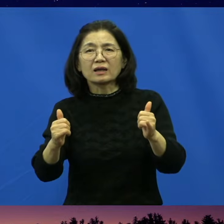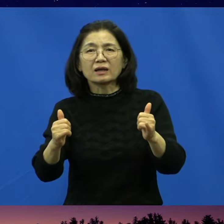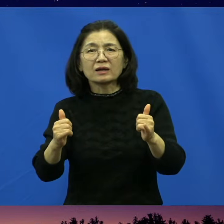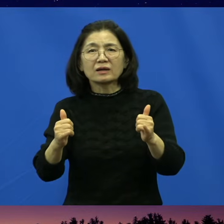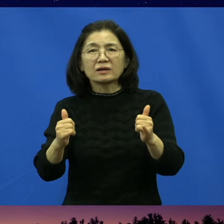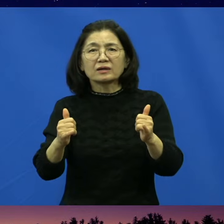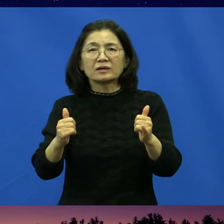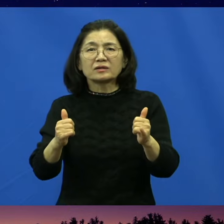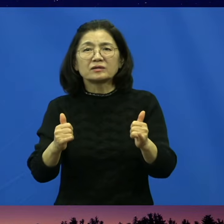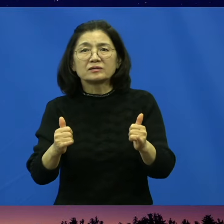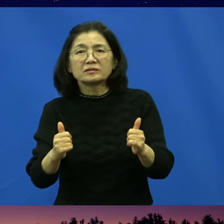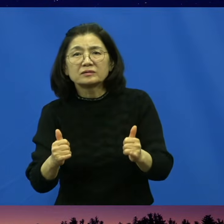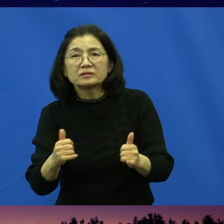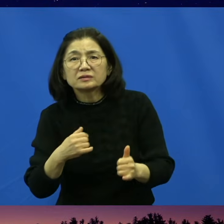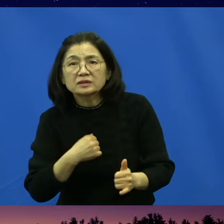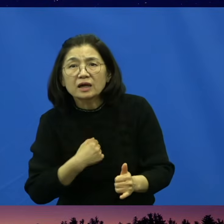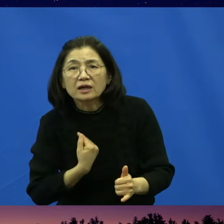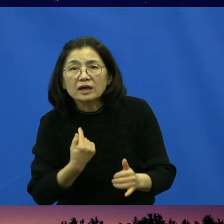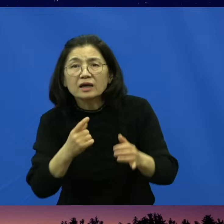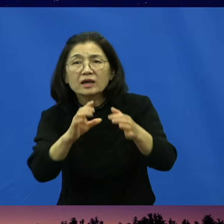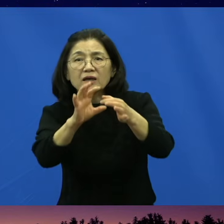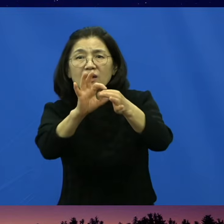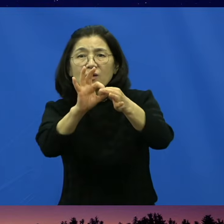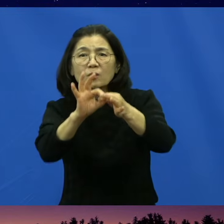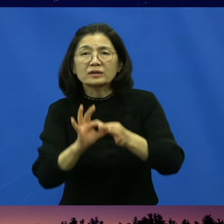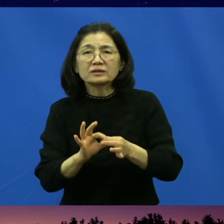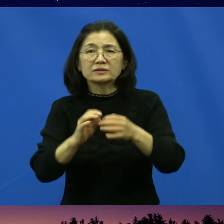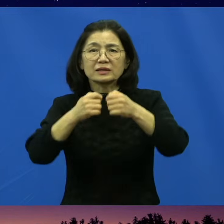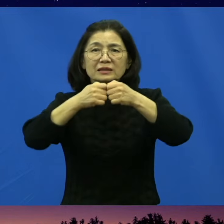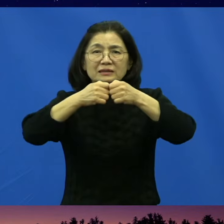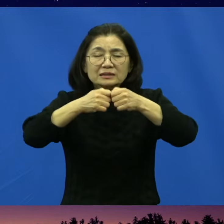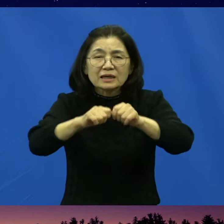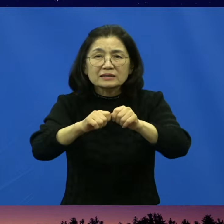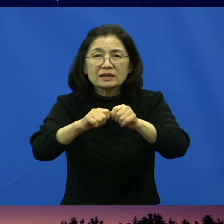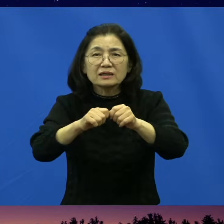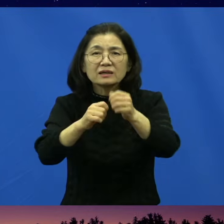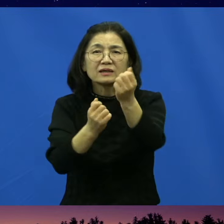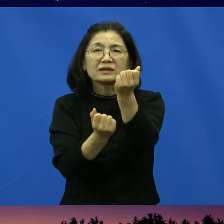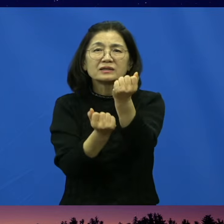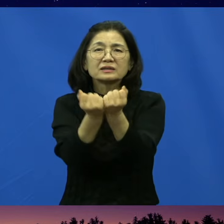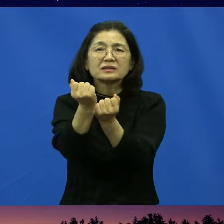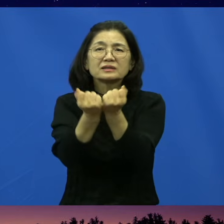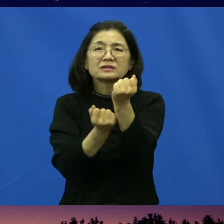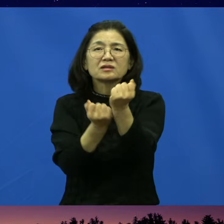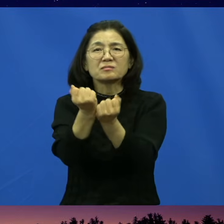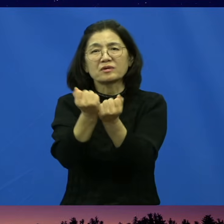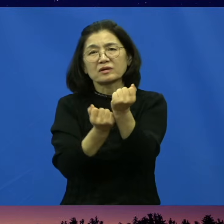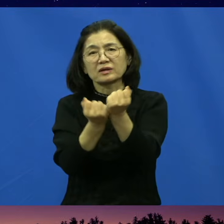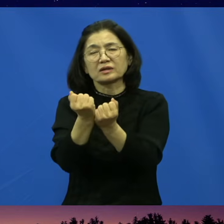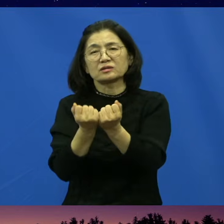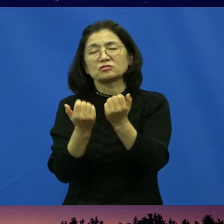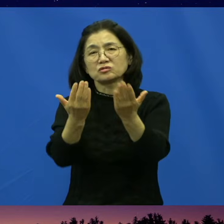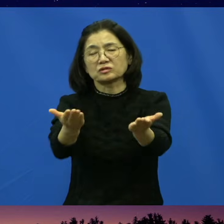바 뭐에 관한 것을? 자기에 관한 것을 자세히 설명하시니라 했습니다.